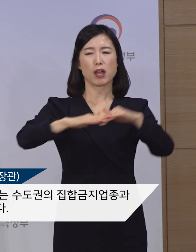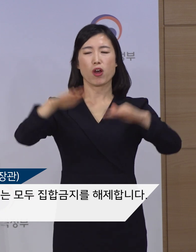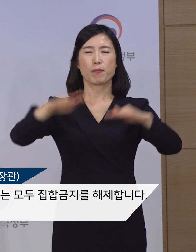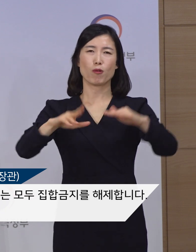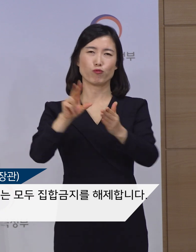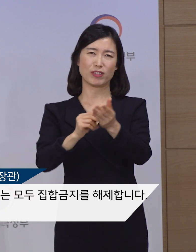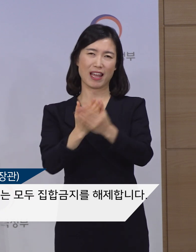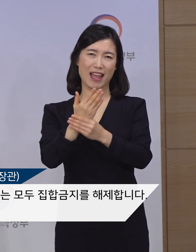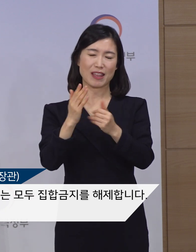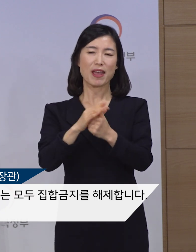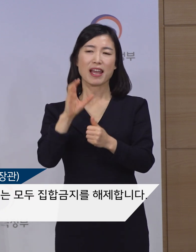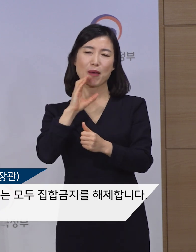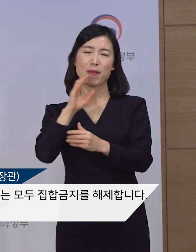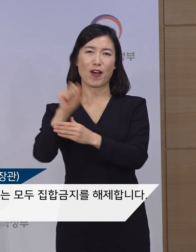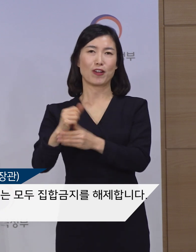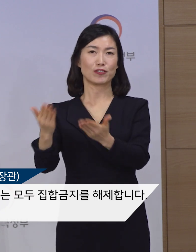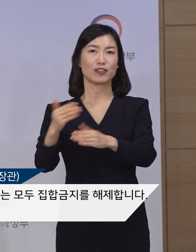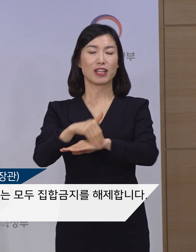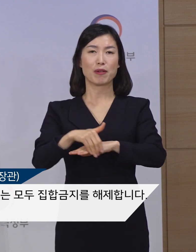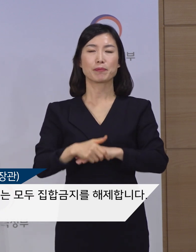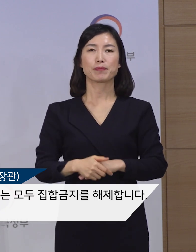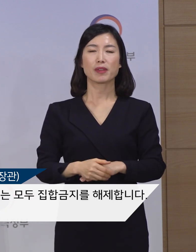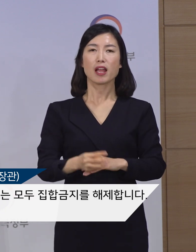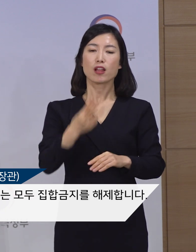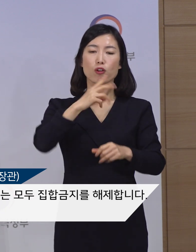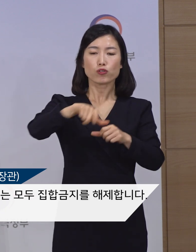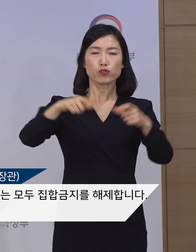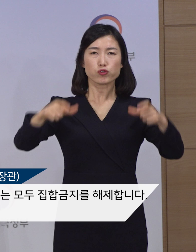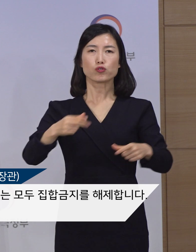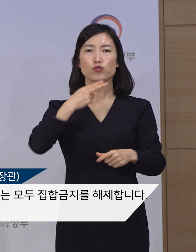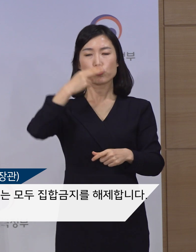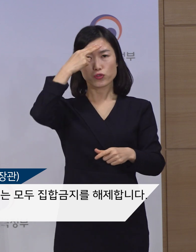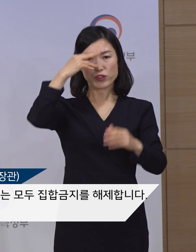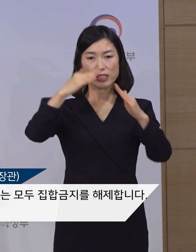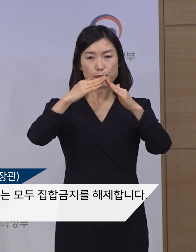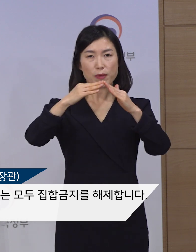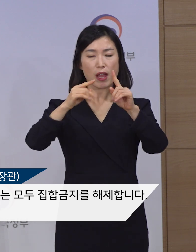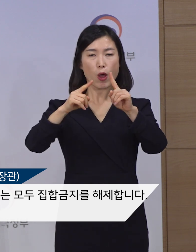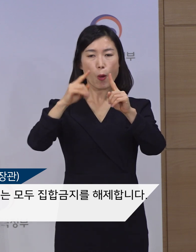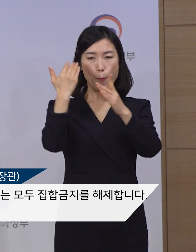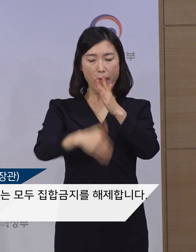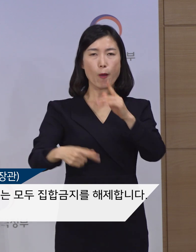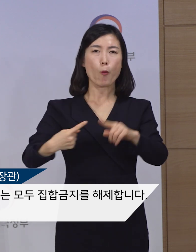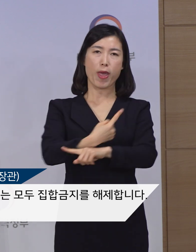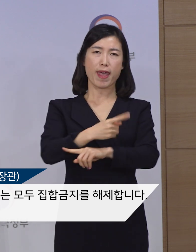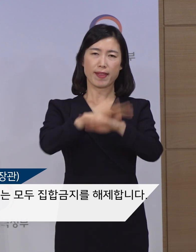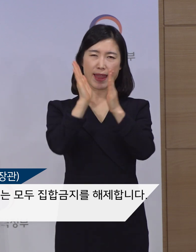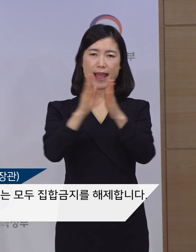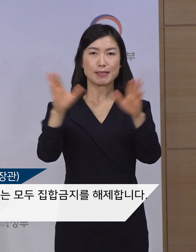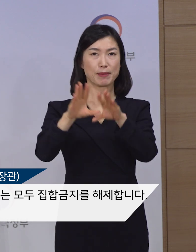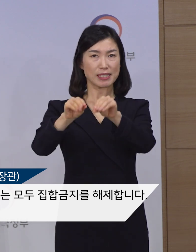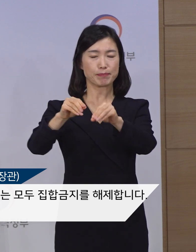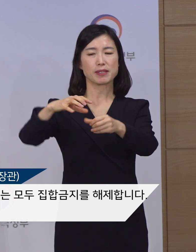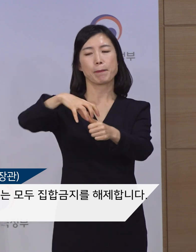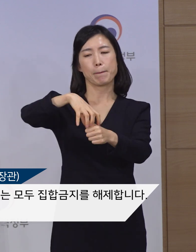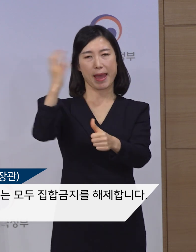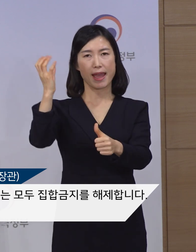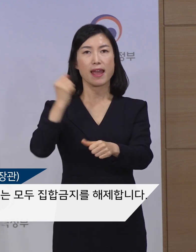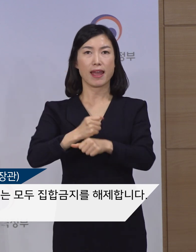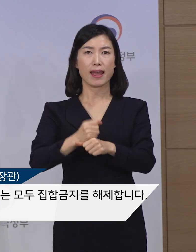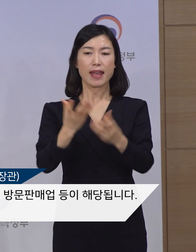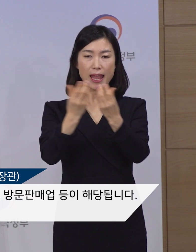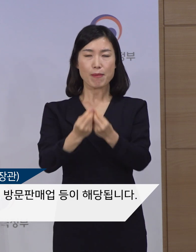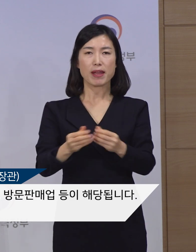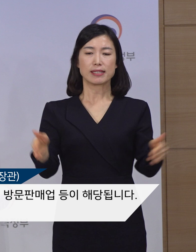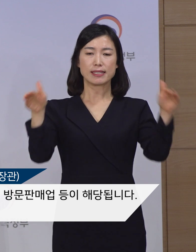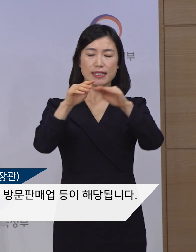실시합니다. 수도권의 집합금지 시설 중 유흥시설을 제외하고는 모두 집합금지를